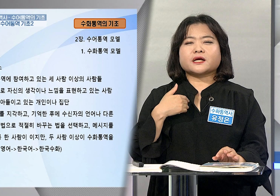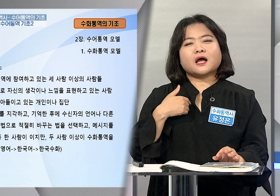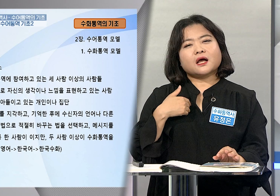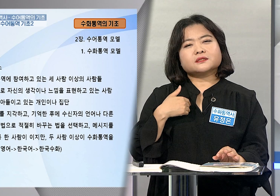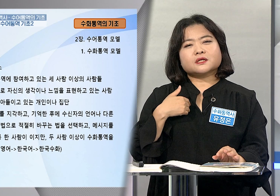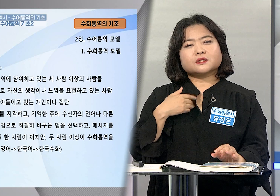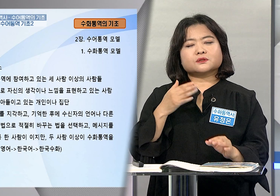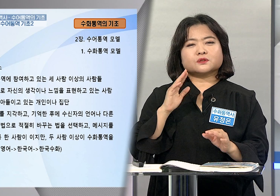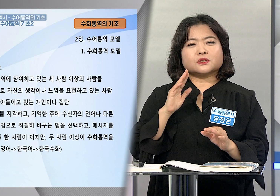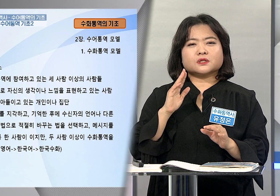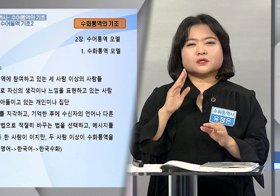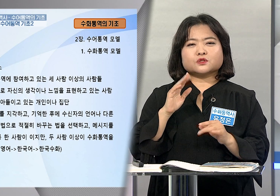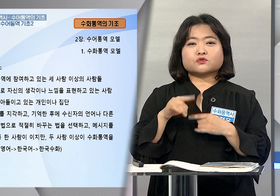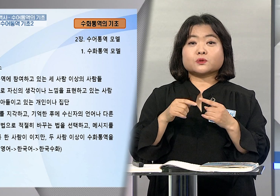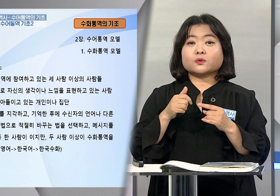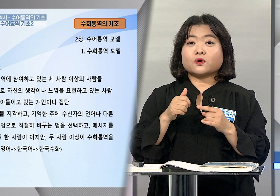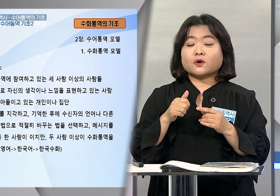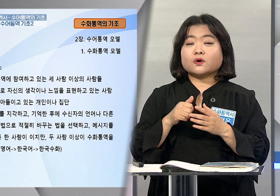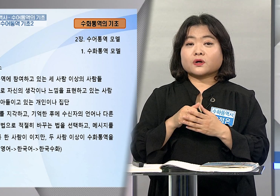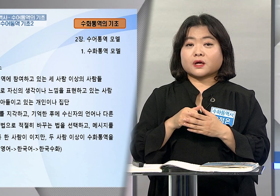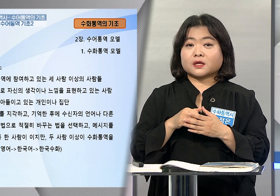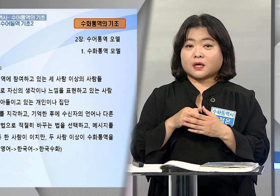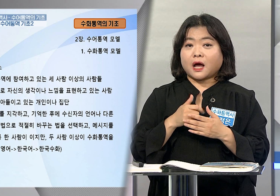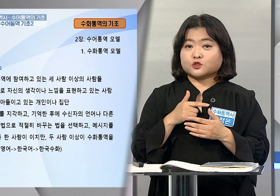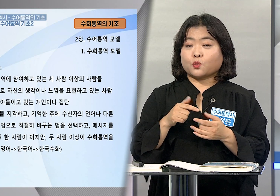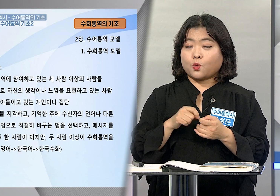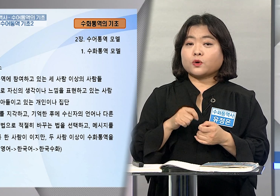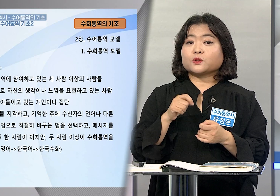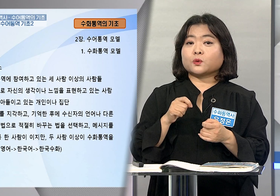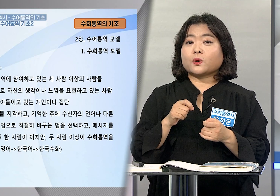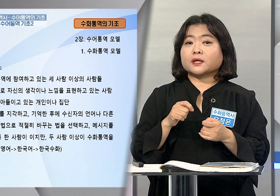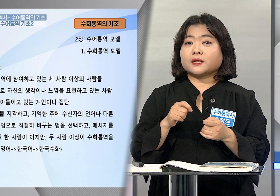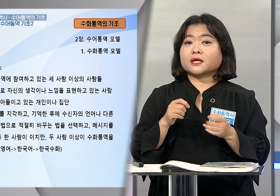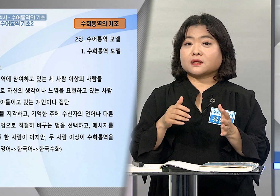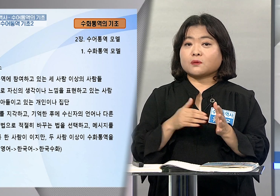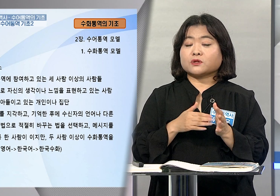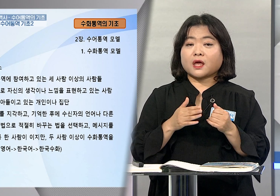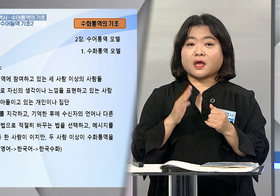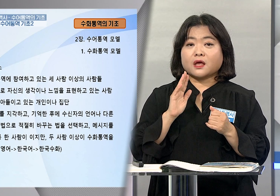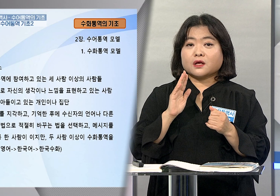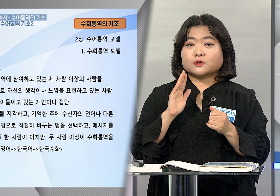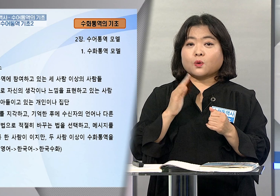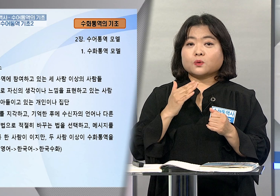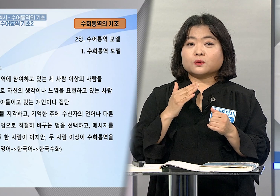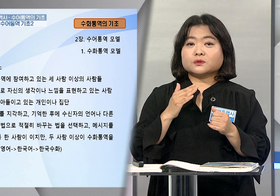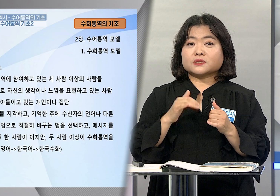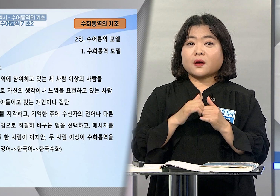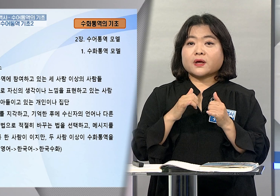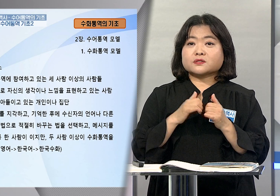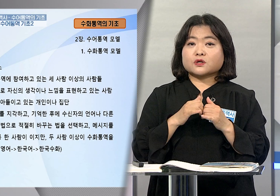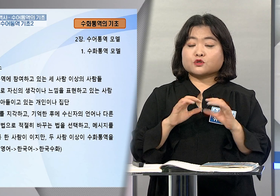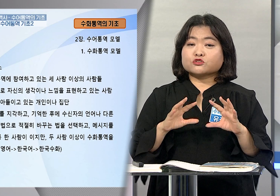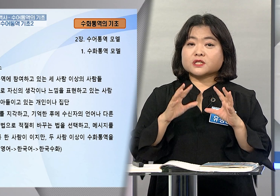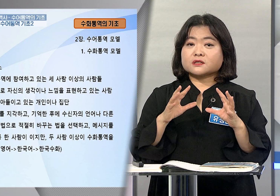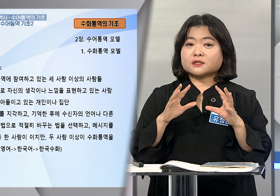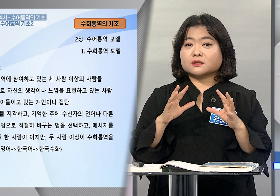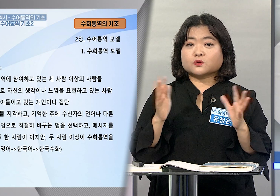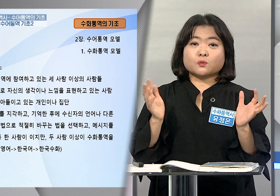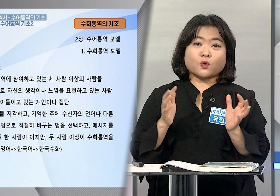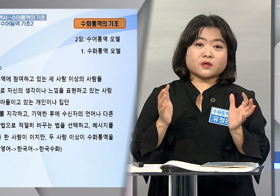제가 이제 이 수화 통역이 아주 오랫동안 했기 때문에 농사회에서의 국제적인 어떤